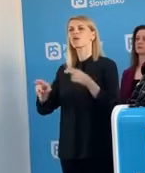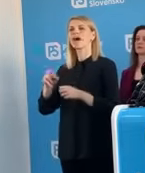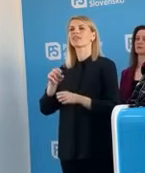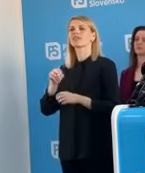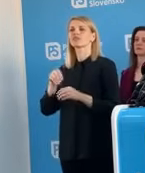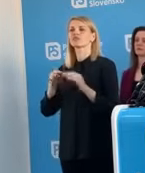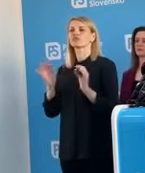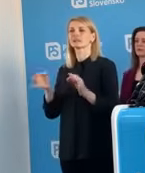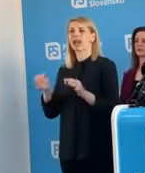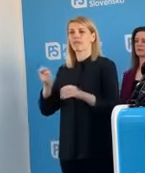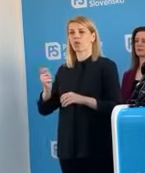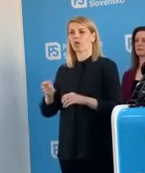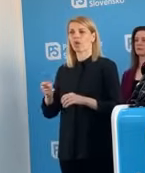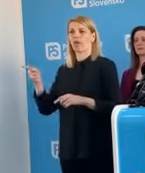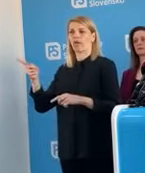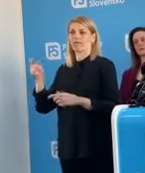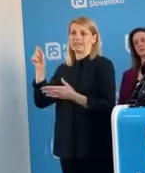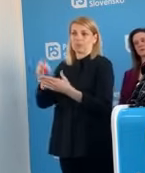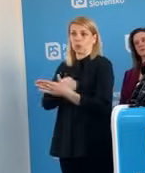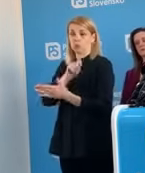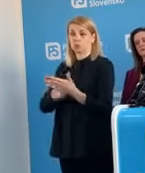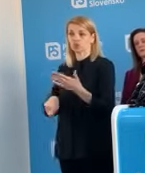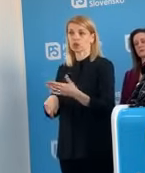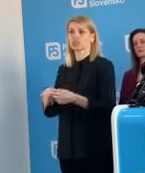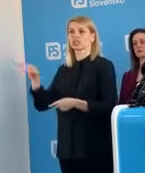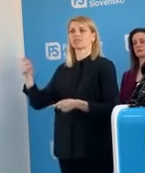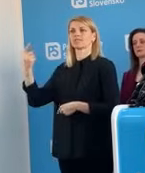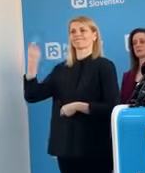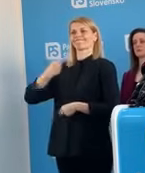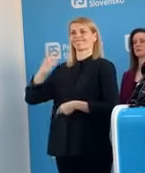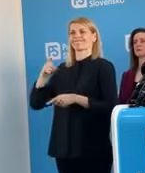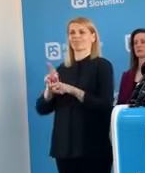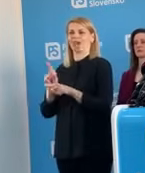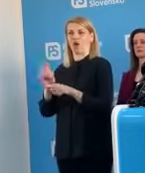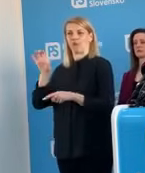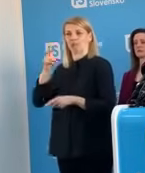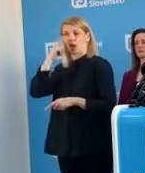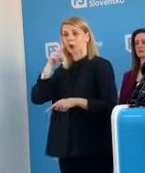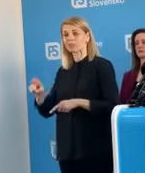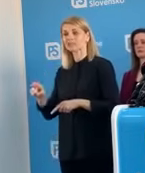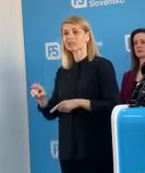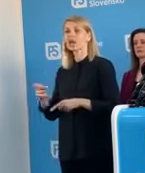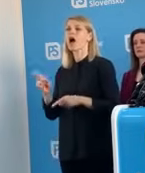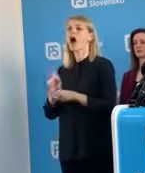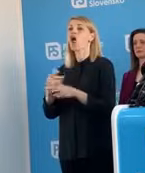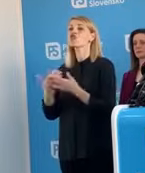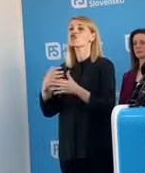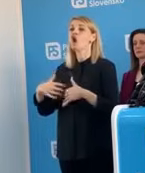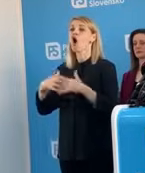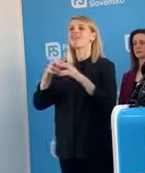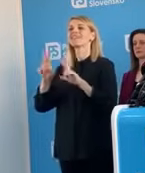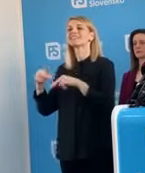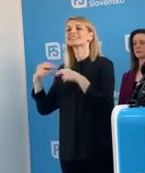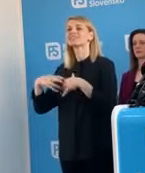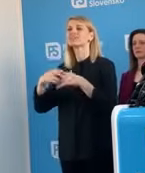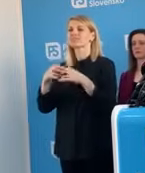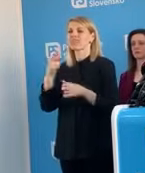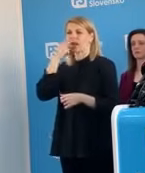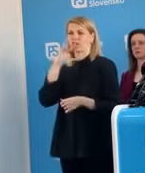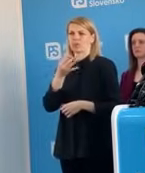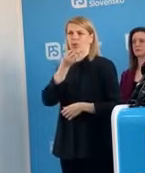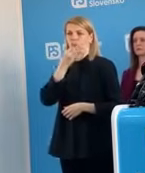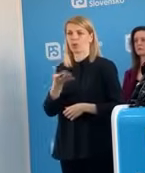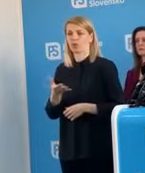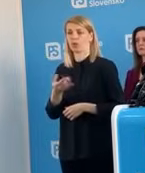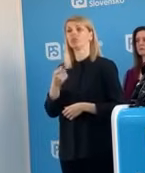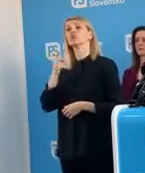sa už stalo. Asi nepredpokladáme, že nám to na novo vykreujú ten úrad. Čiže čo je to reálne, čo v praxi očakávate, že sa stane a